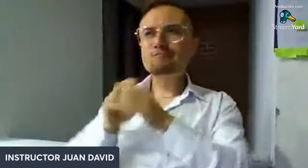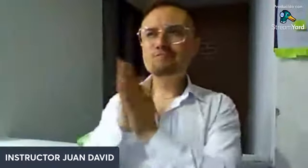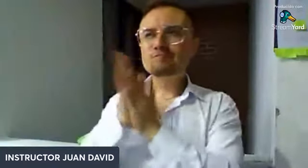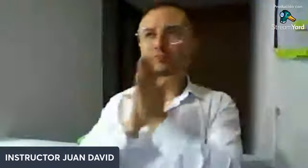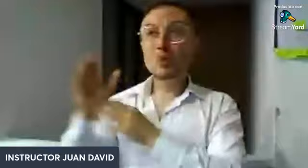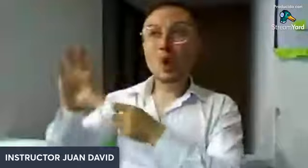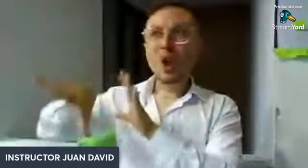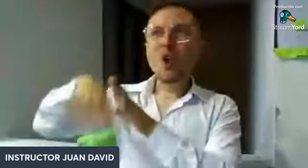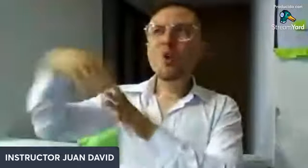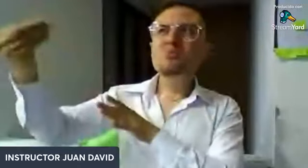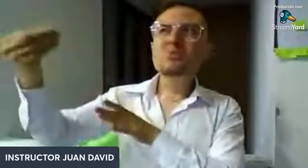¿sí?